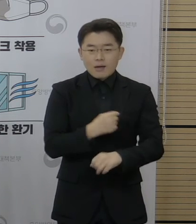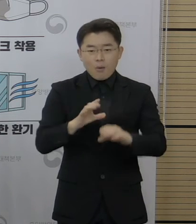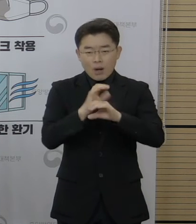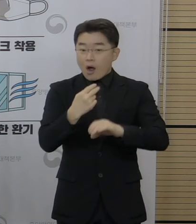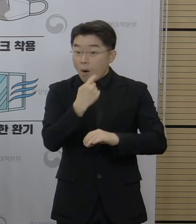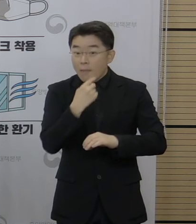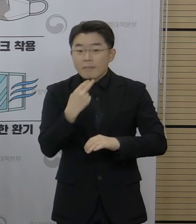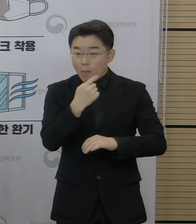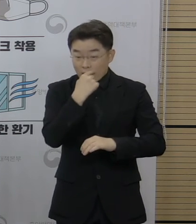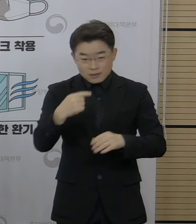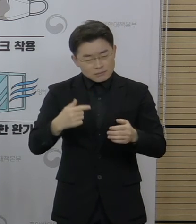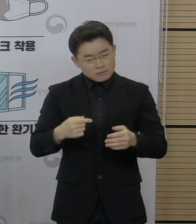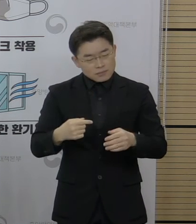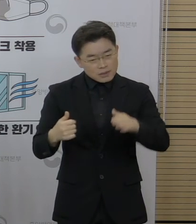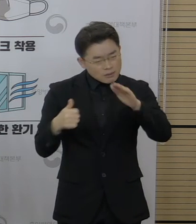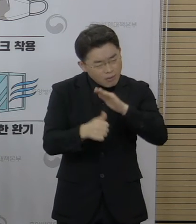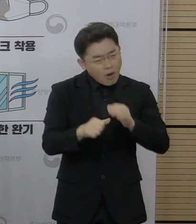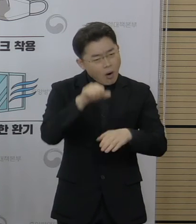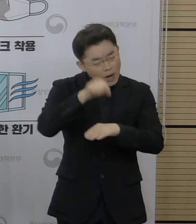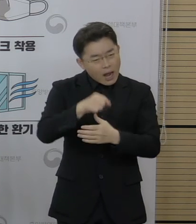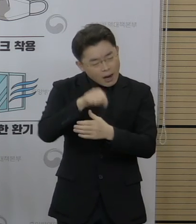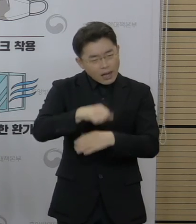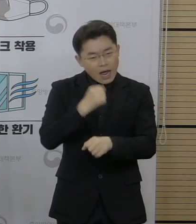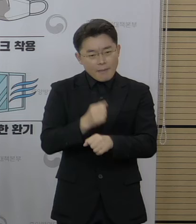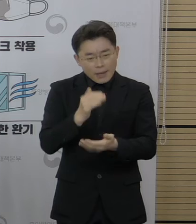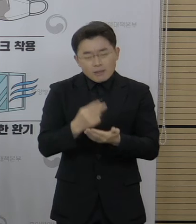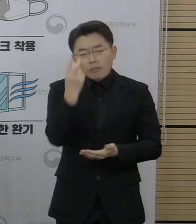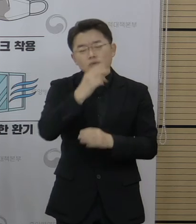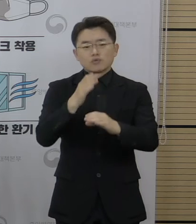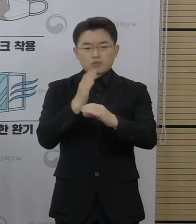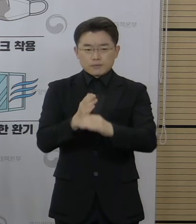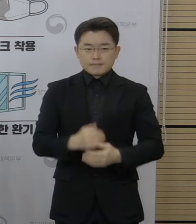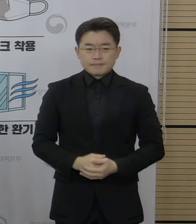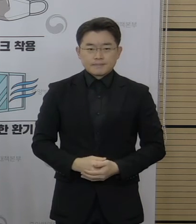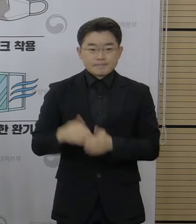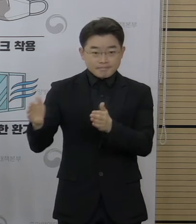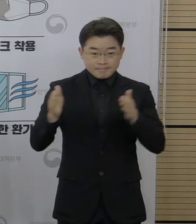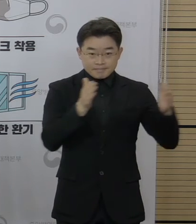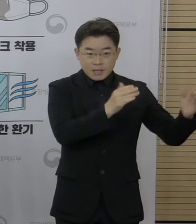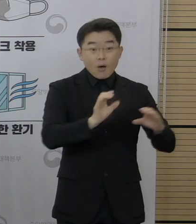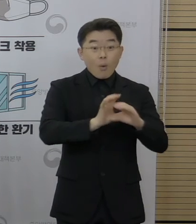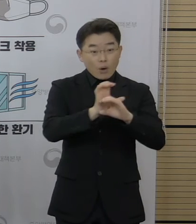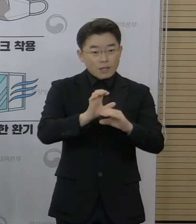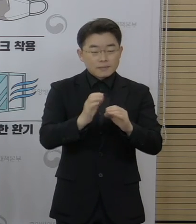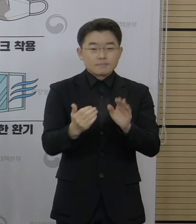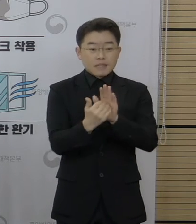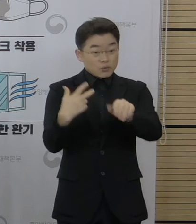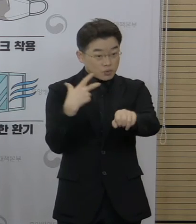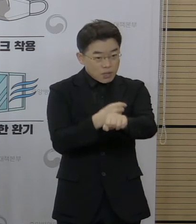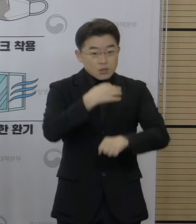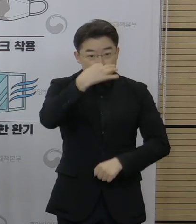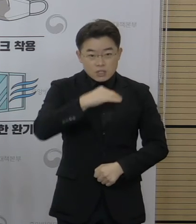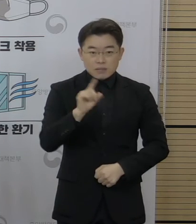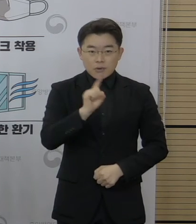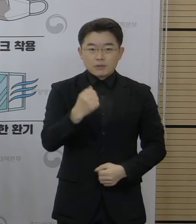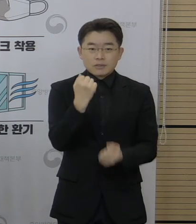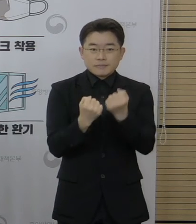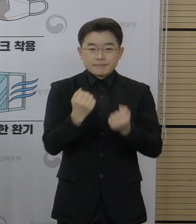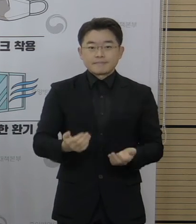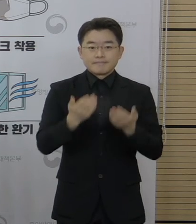있는 상황입니다 다음은 코로나 1구 예방접종 효과에 태에서 설명을 드리겠습니다